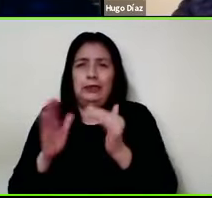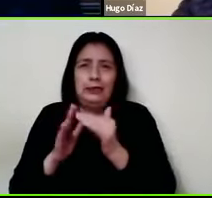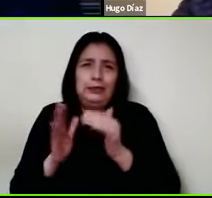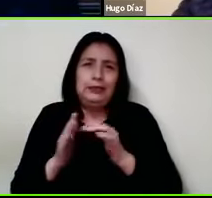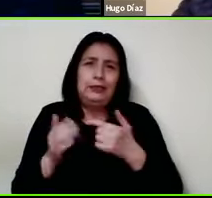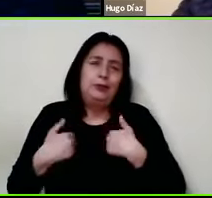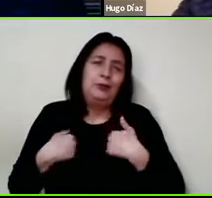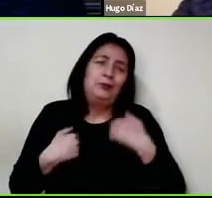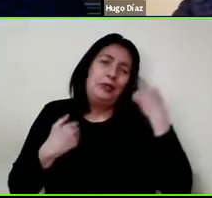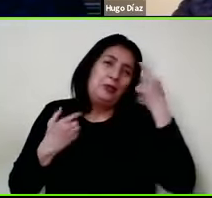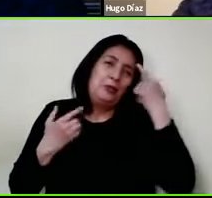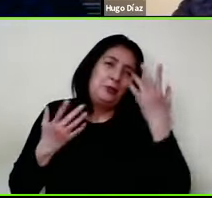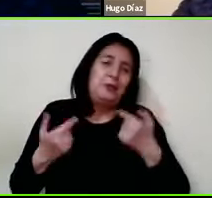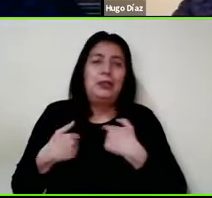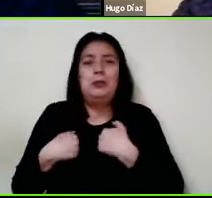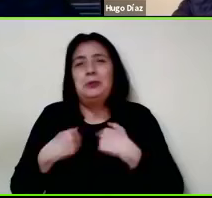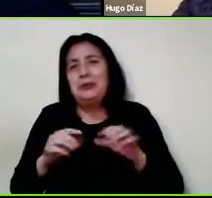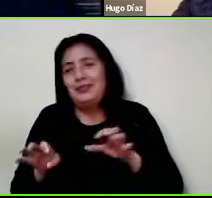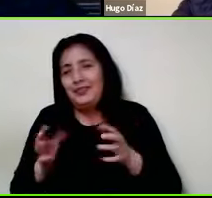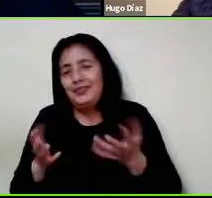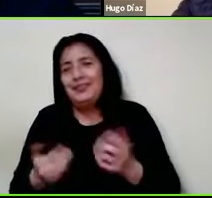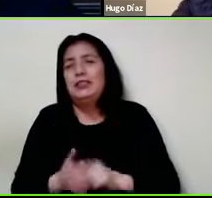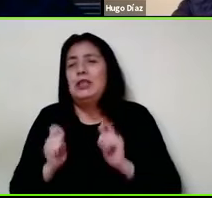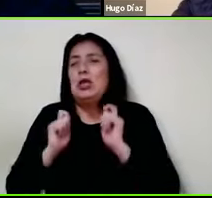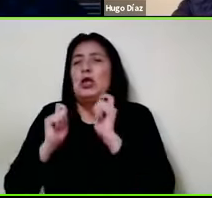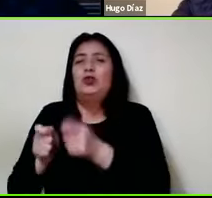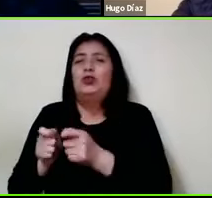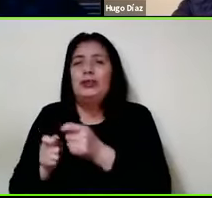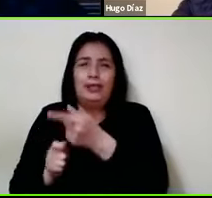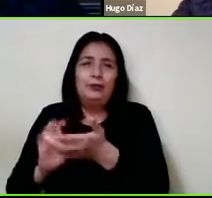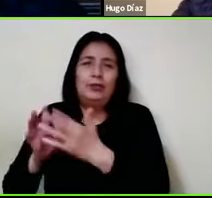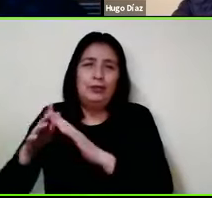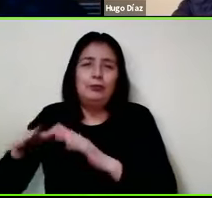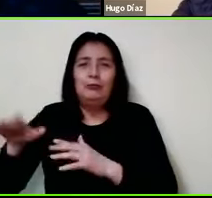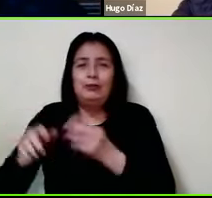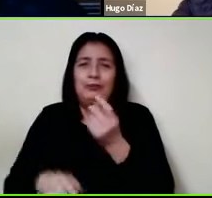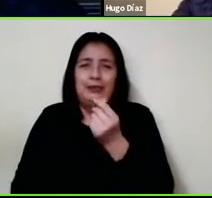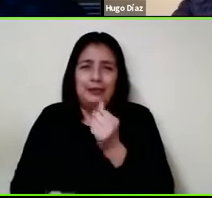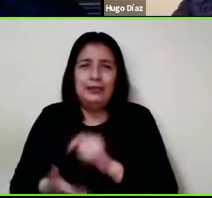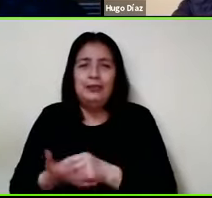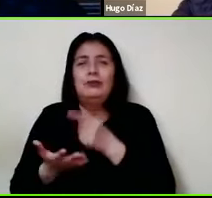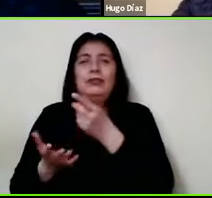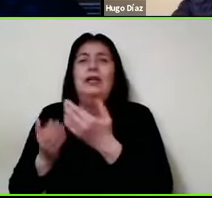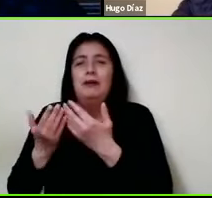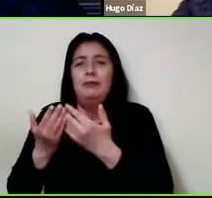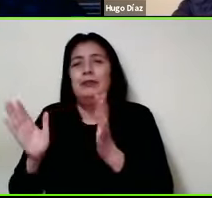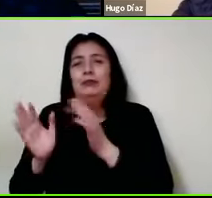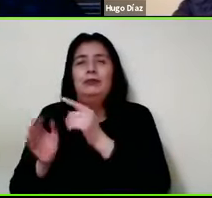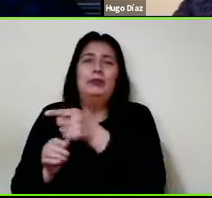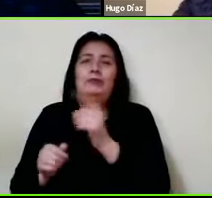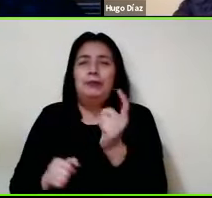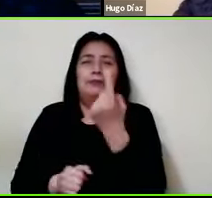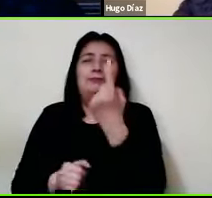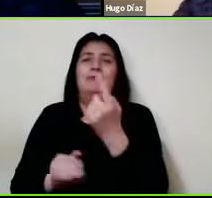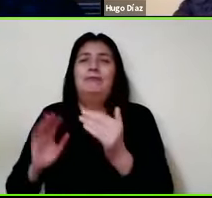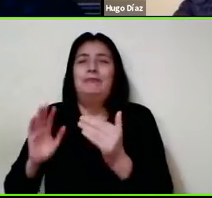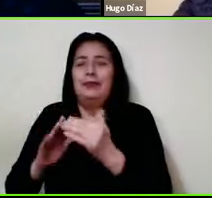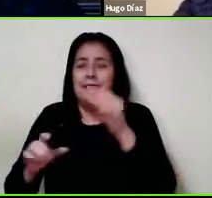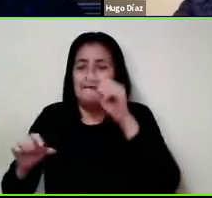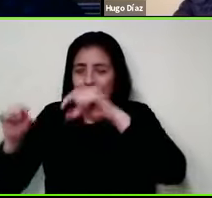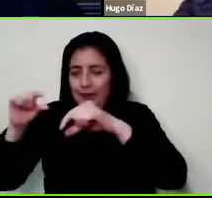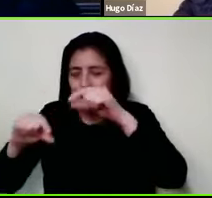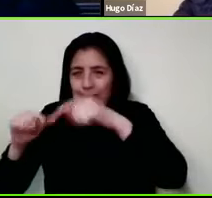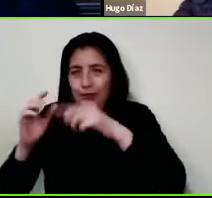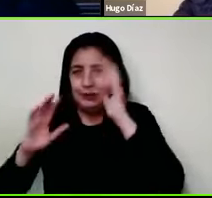En realidad lo que hice es, pues, he donado eso a la comunidad y hemos ahí aperturado el primer laboratorio de creatividad e indagación